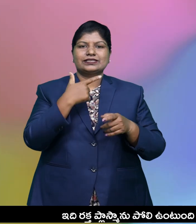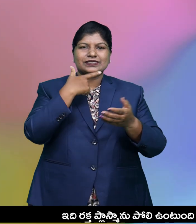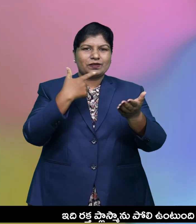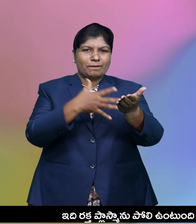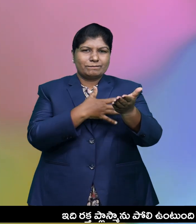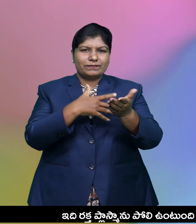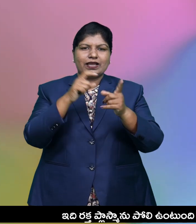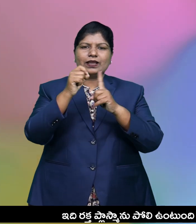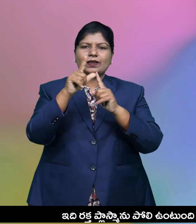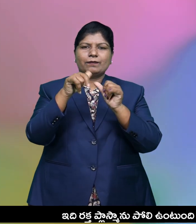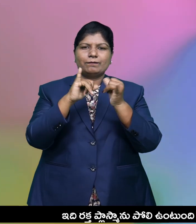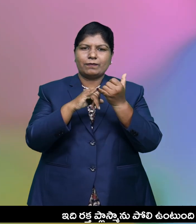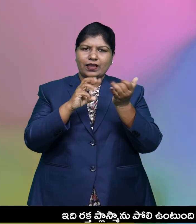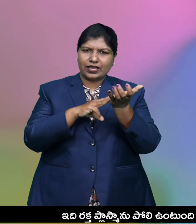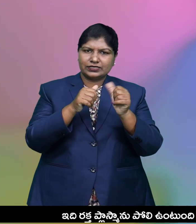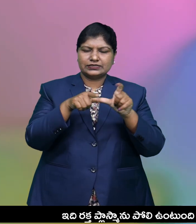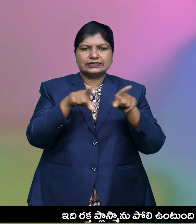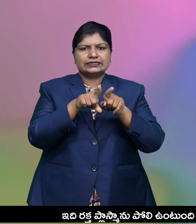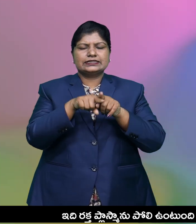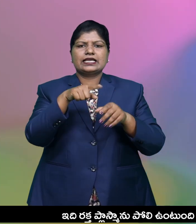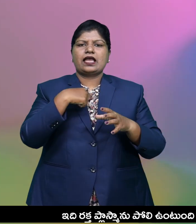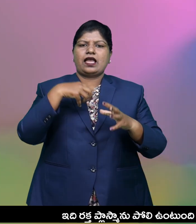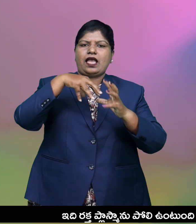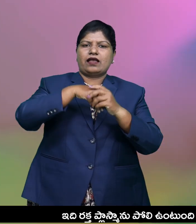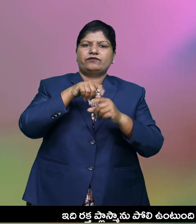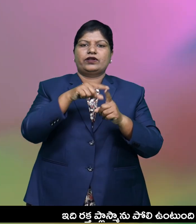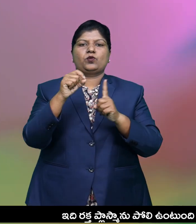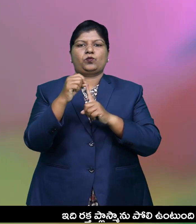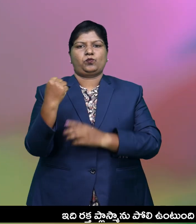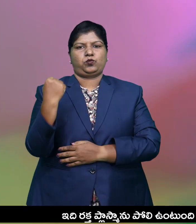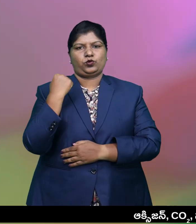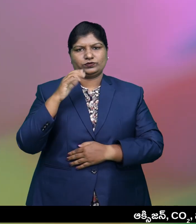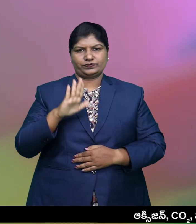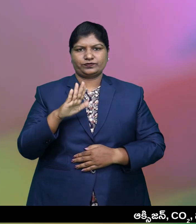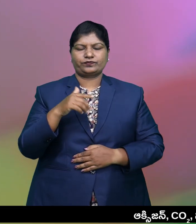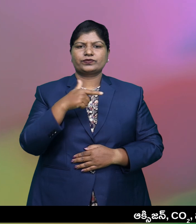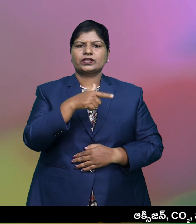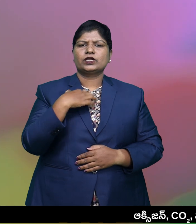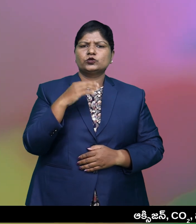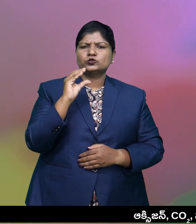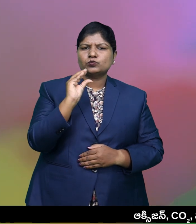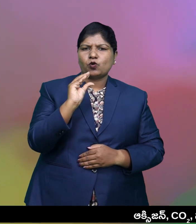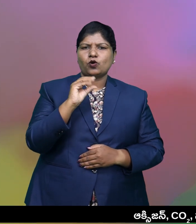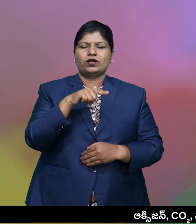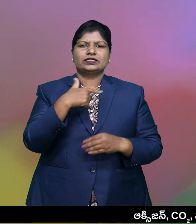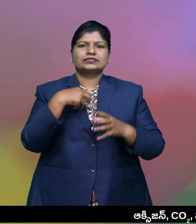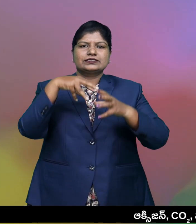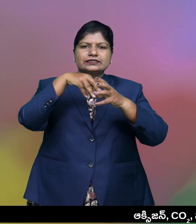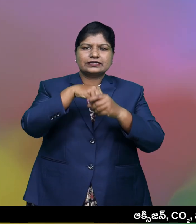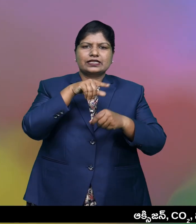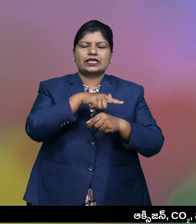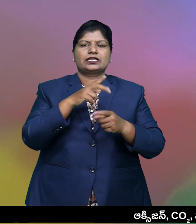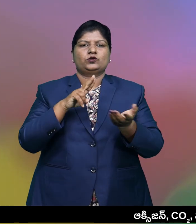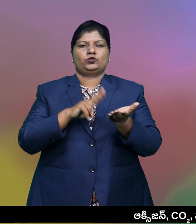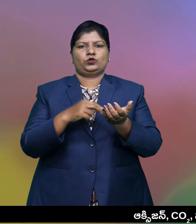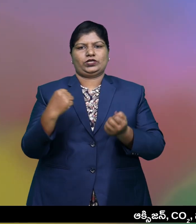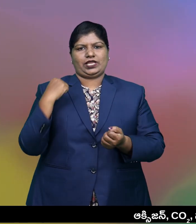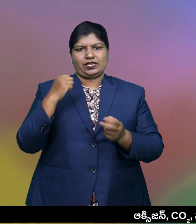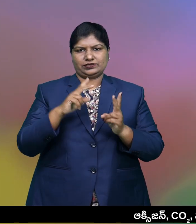మరియు తక్కువ ప్రోటీన్, తక్కువ మొత్తంలో పోషకాలు, ఆక్సిజన్, CO2, నీరు మరియు